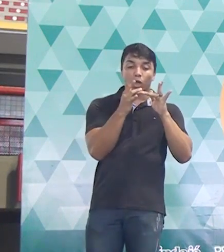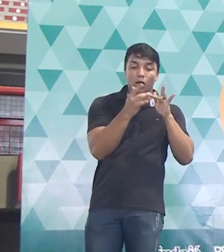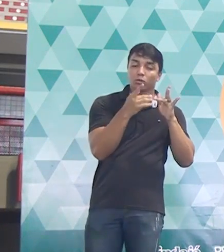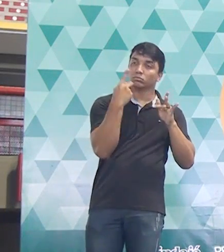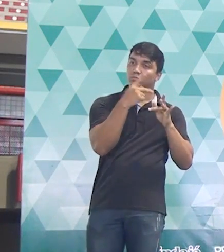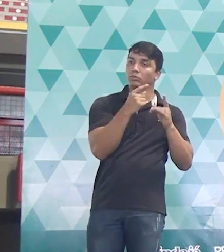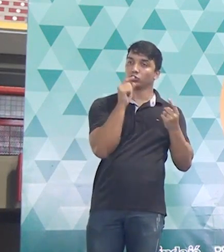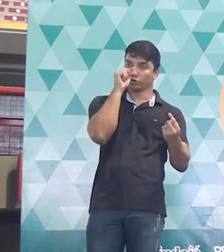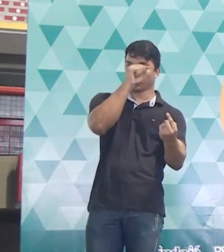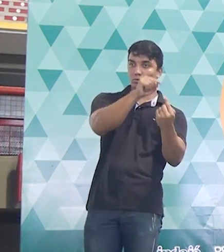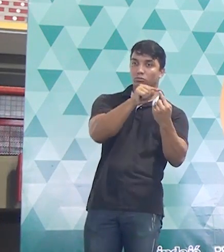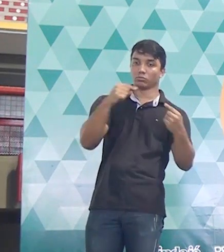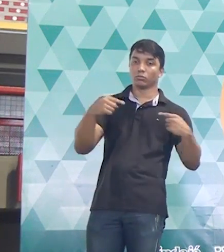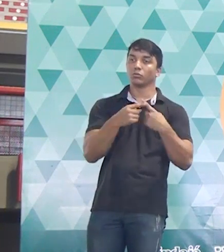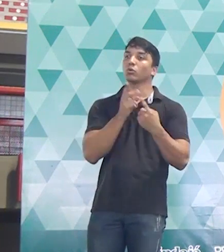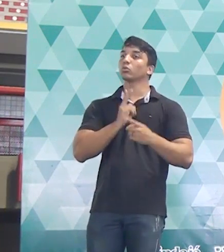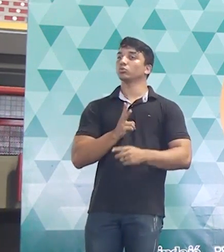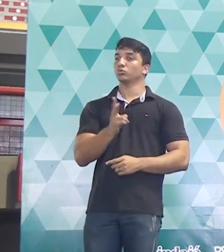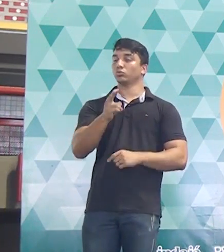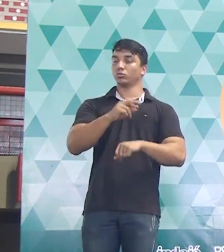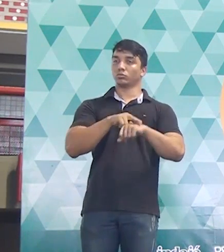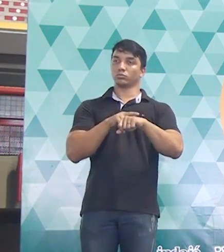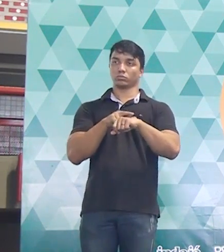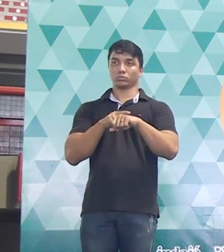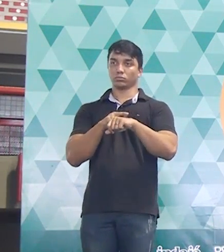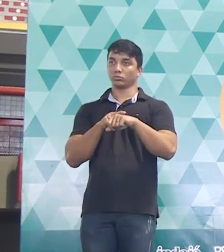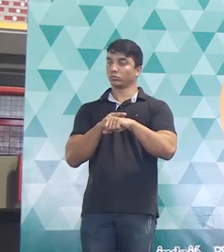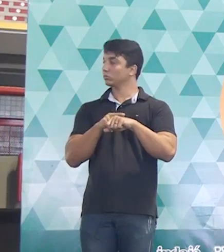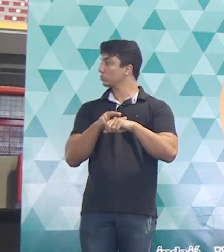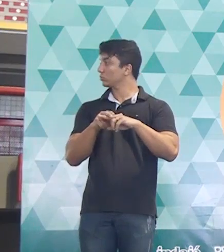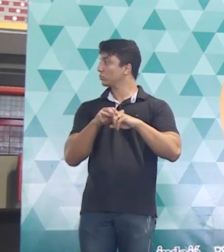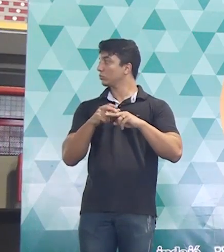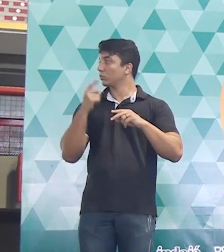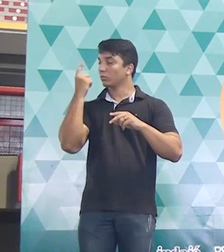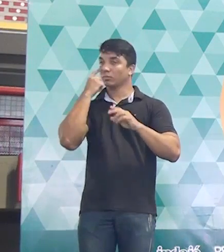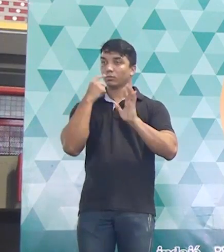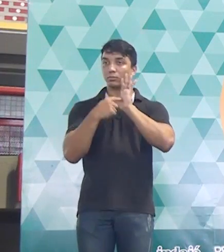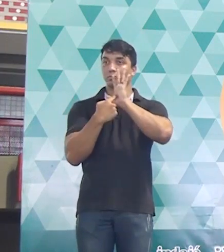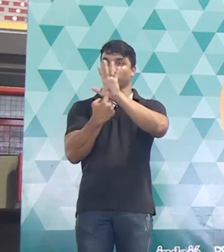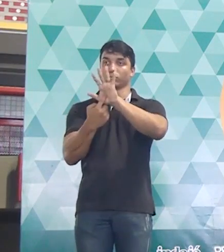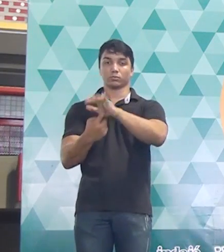material neutro, ele continua roxo. Portanto,